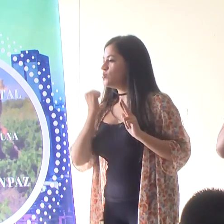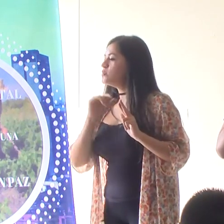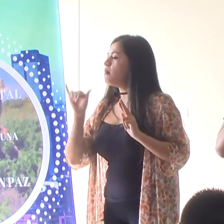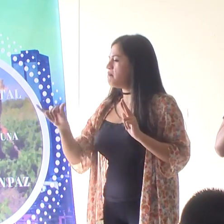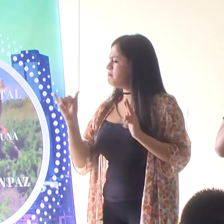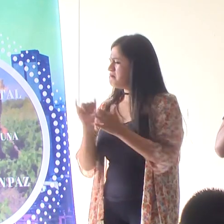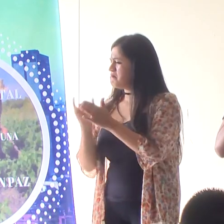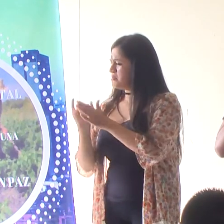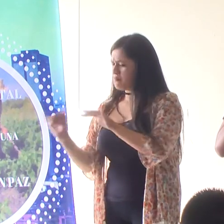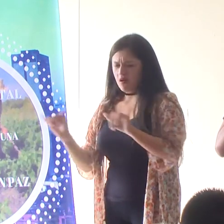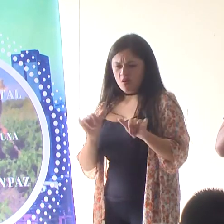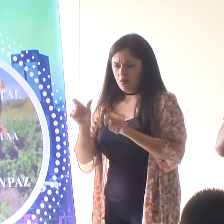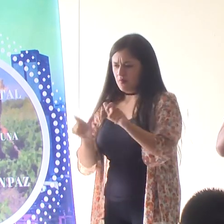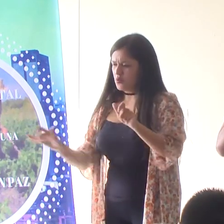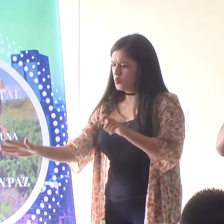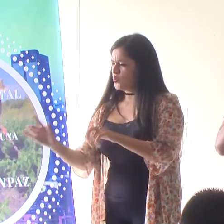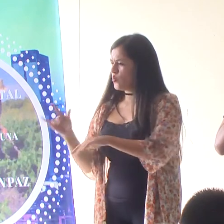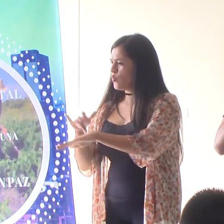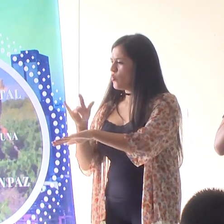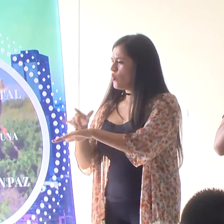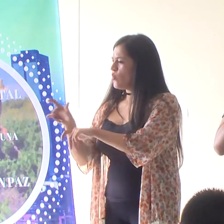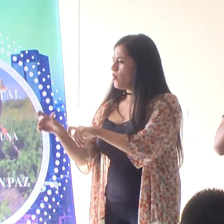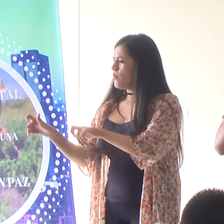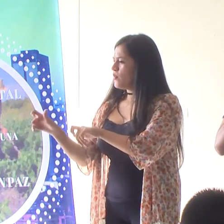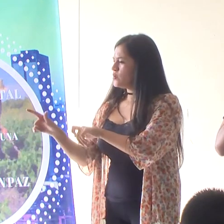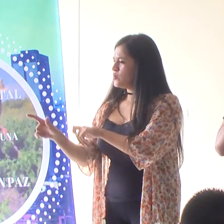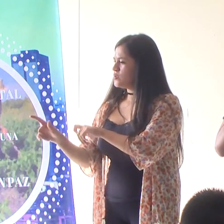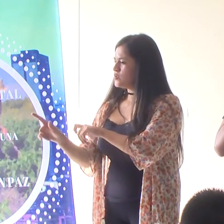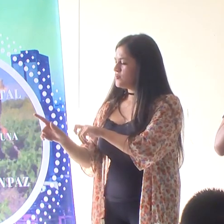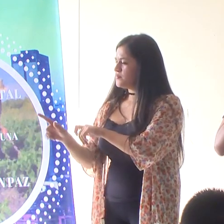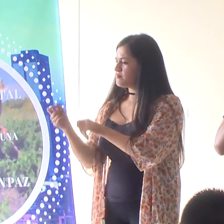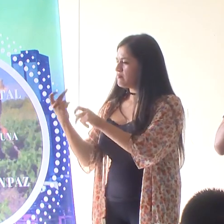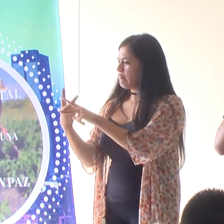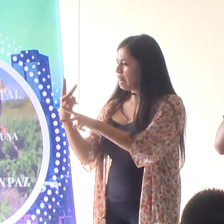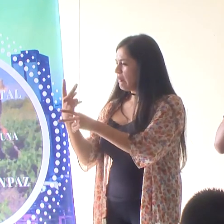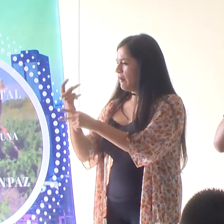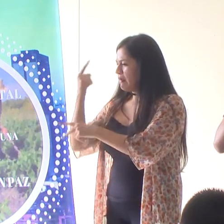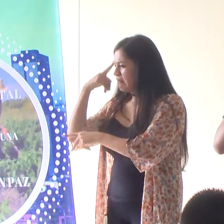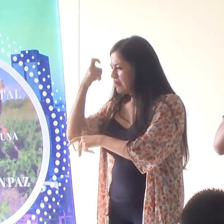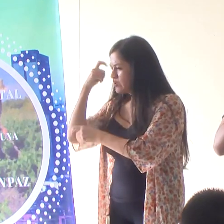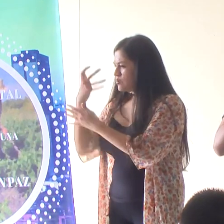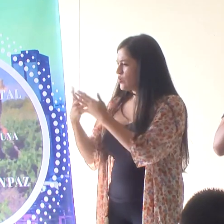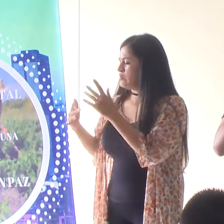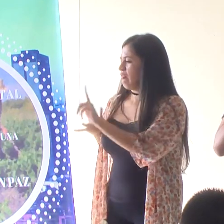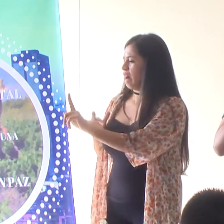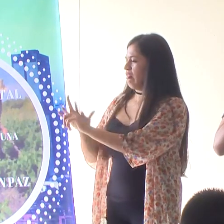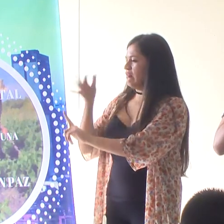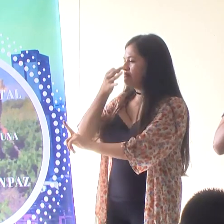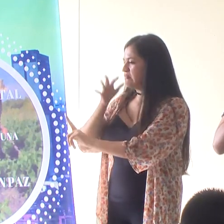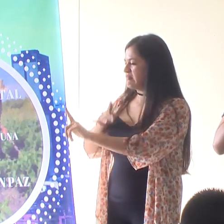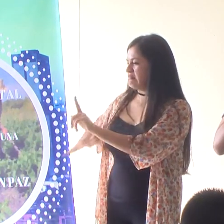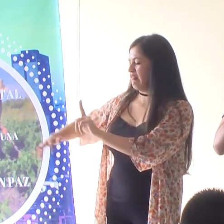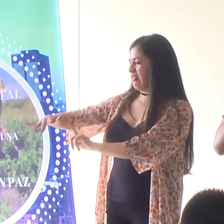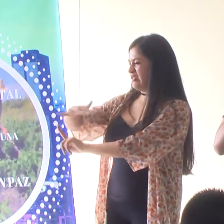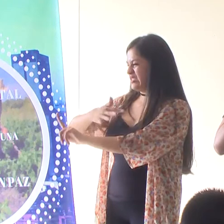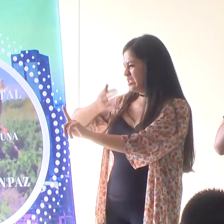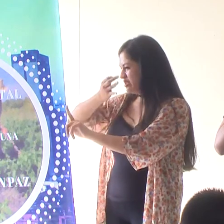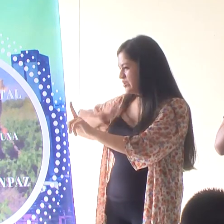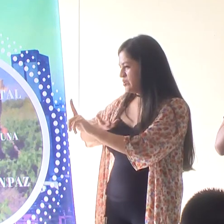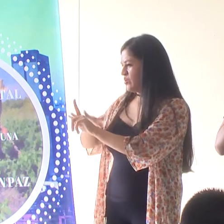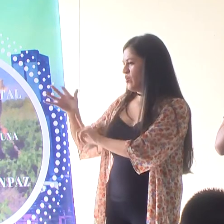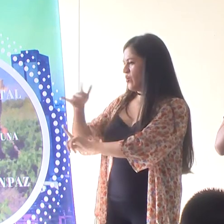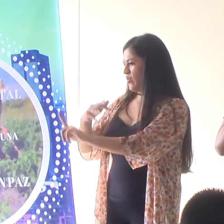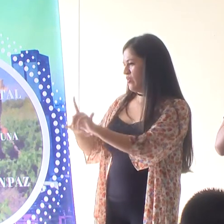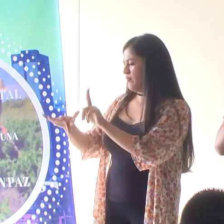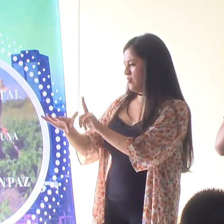suerte marcada por el primero de una suma de riesgos la contaminación la contaminación